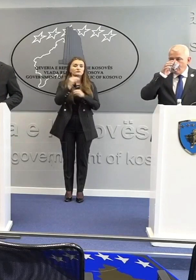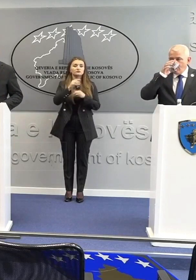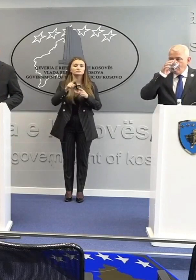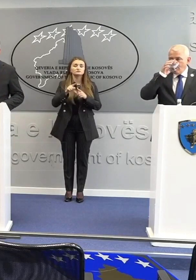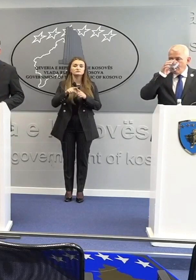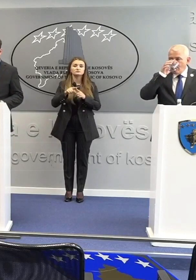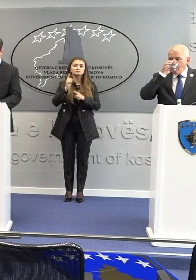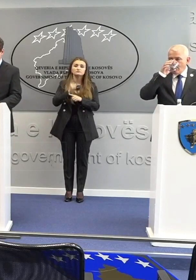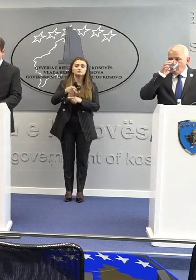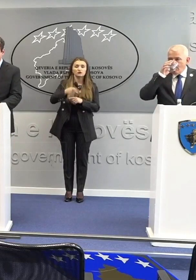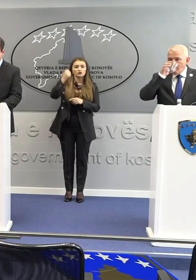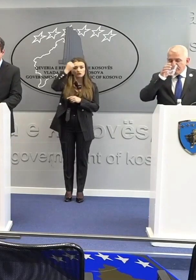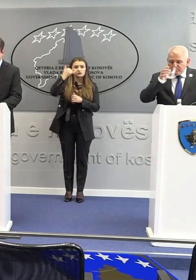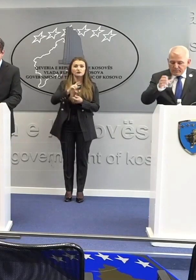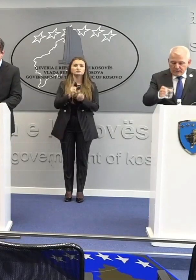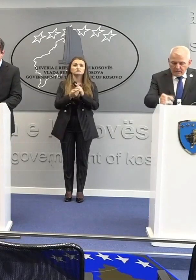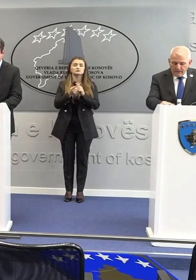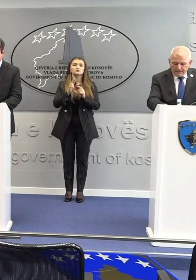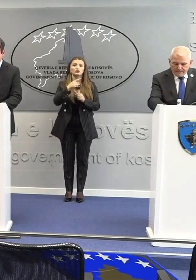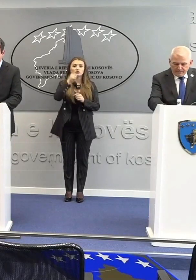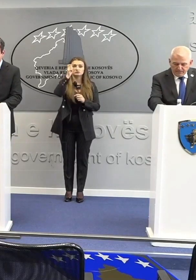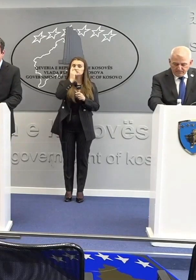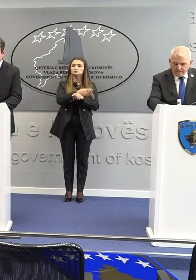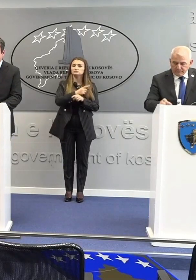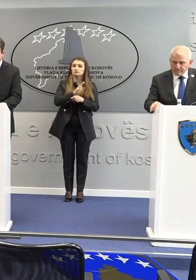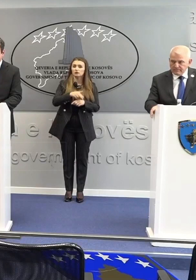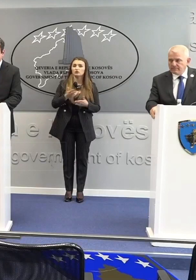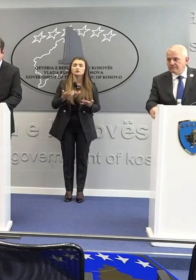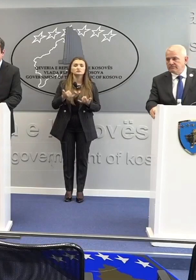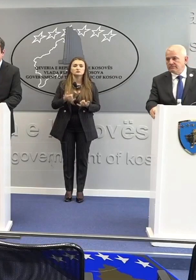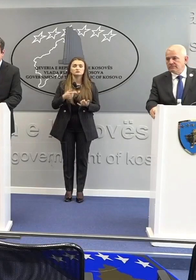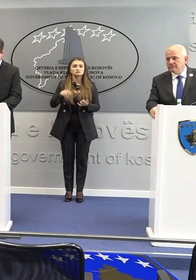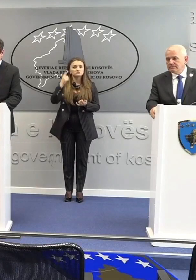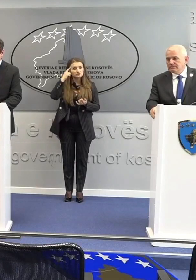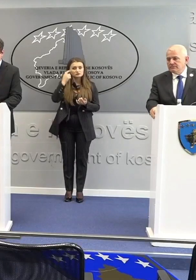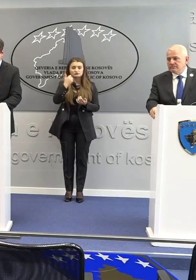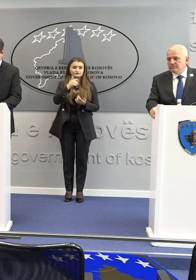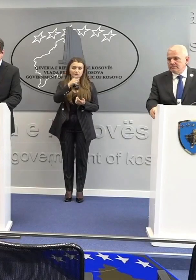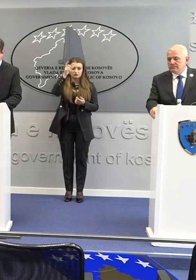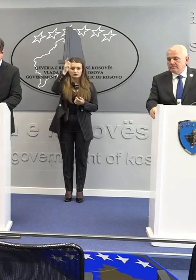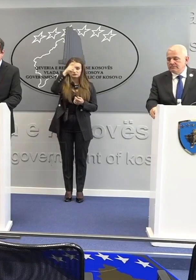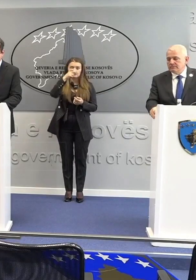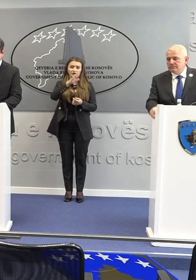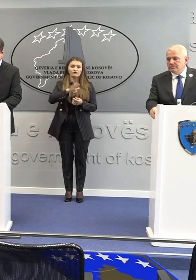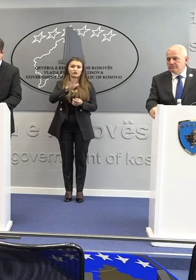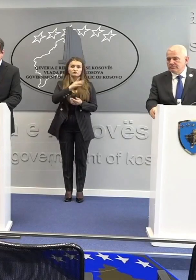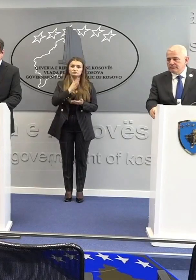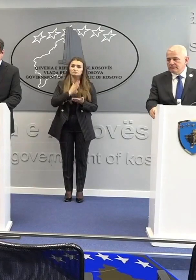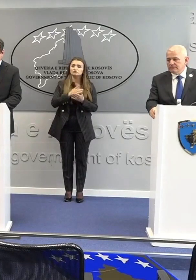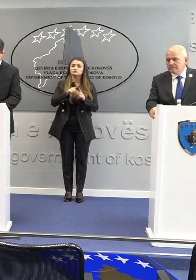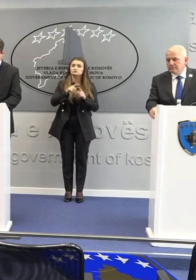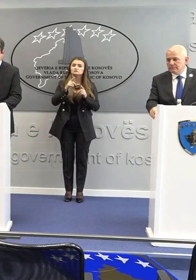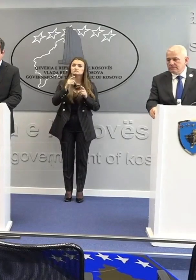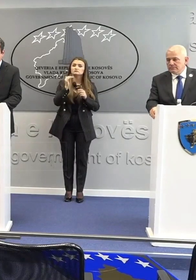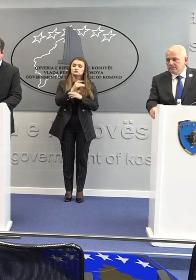të koncentruhet do më thonë presionin ndaj Serbisë të mos vazhdoj shkeljen e marveshjeve të arriturat anima, dhe a mendoni